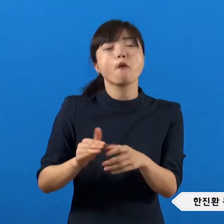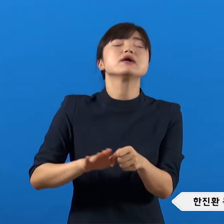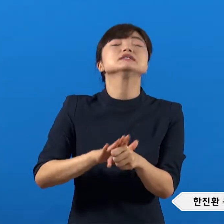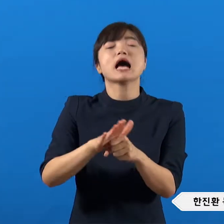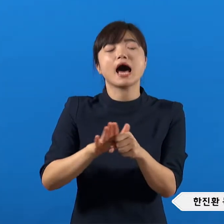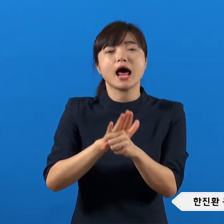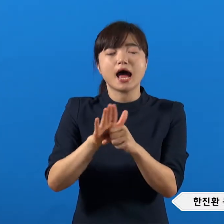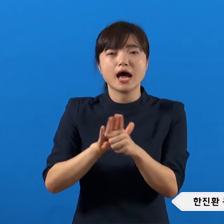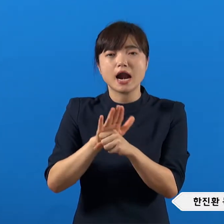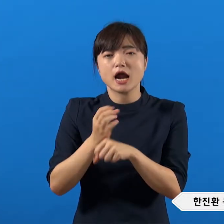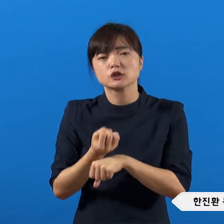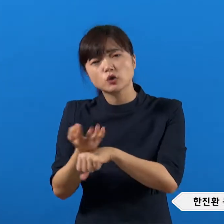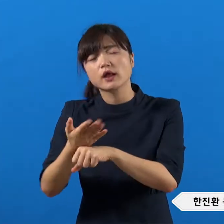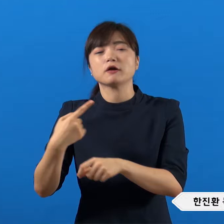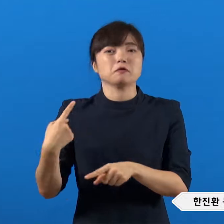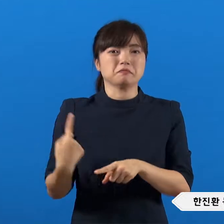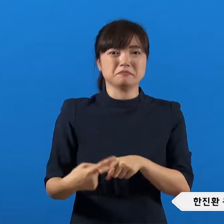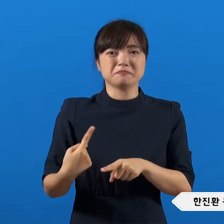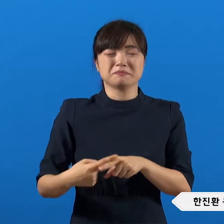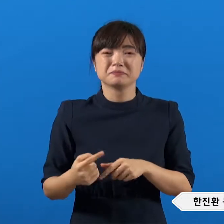사랑을 전해주는 것입니다.